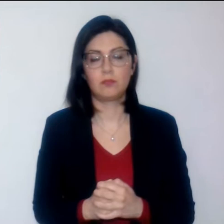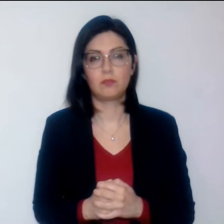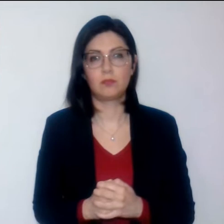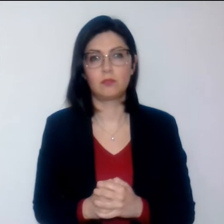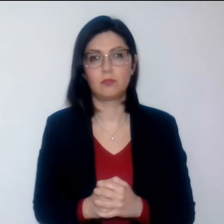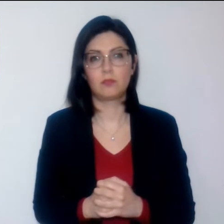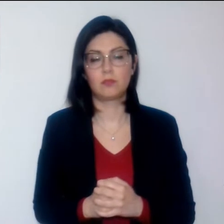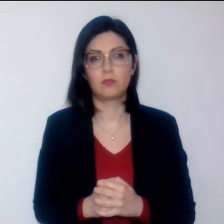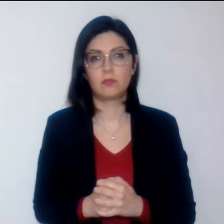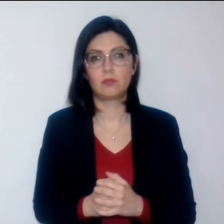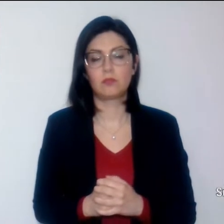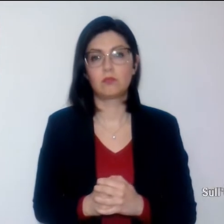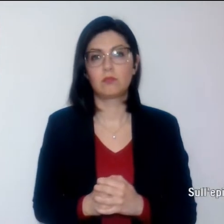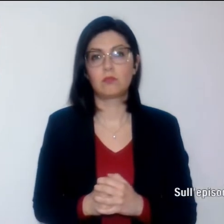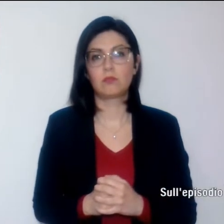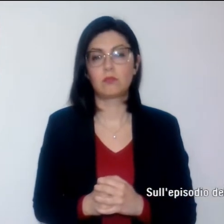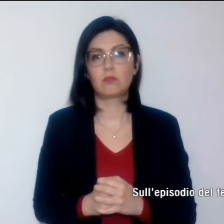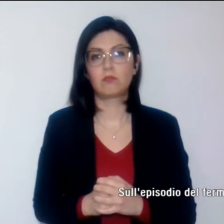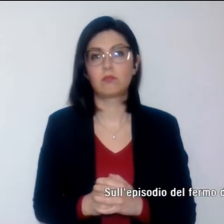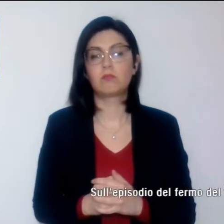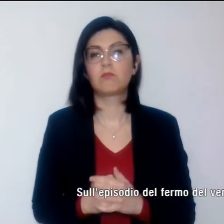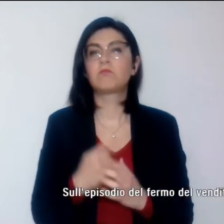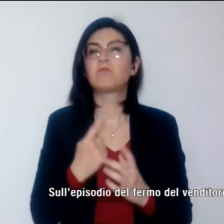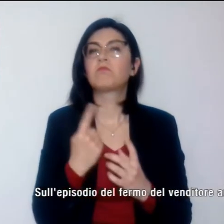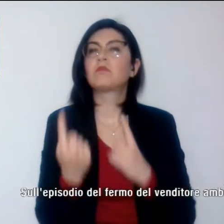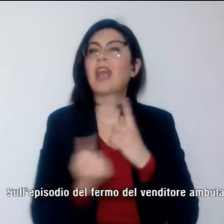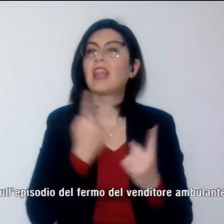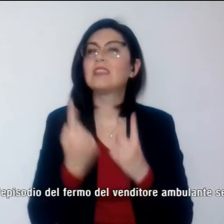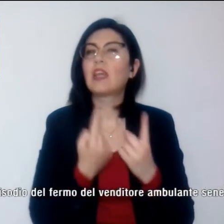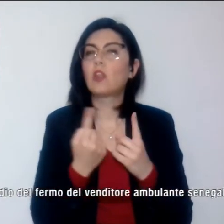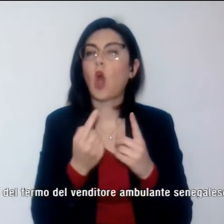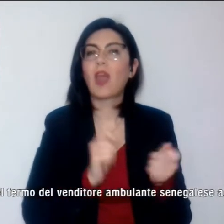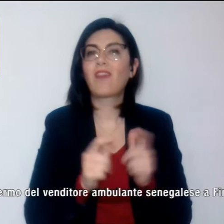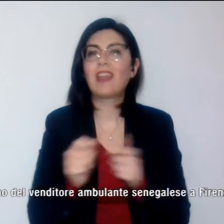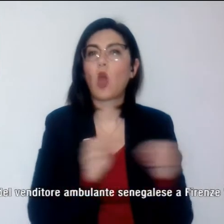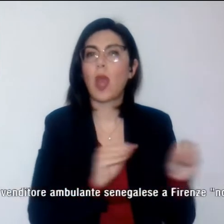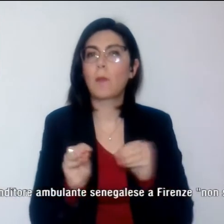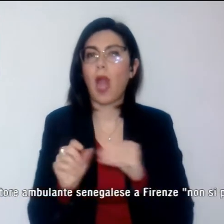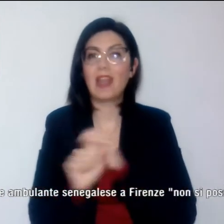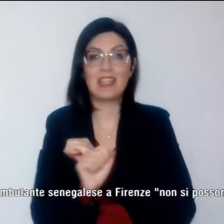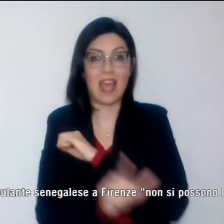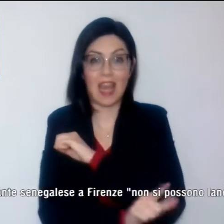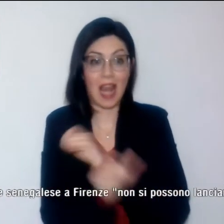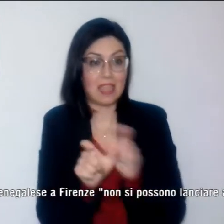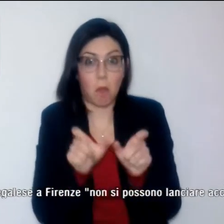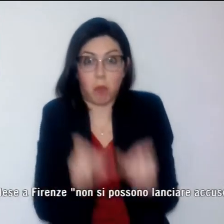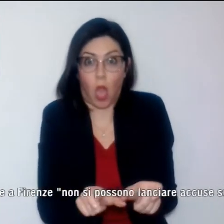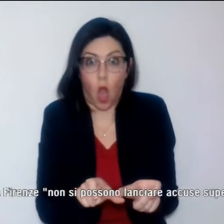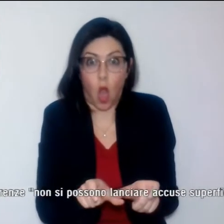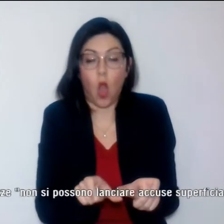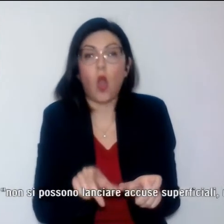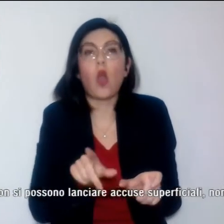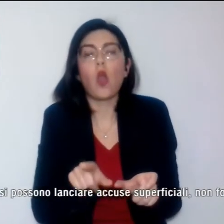sull'episodio del fermo del venditore ambulante senegalese a firenze non si possono lanciare accuse